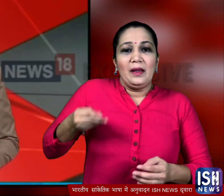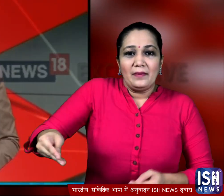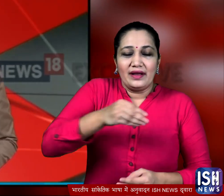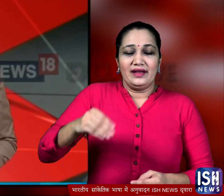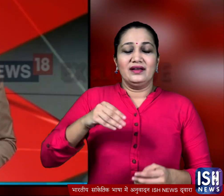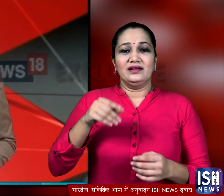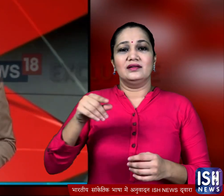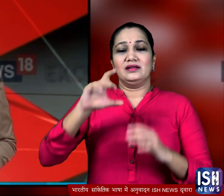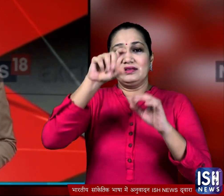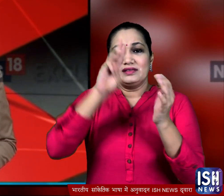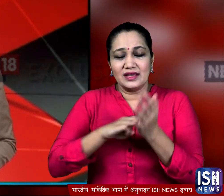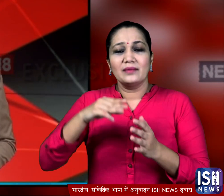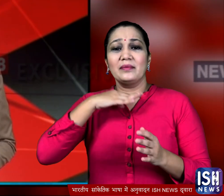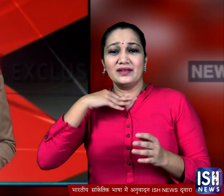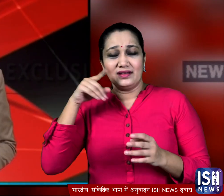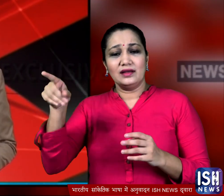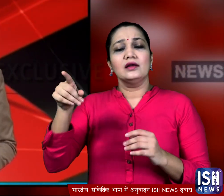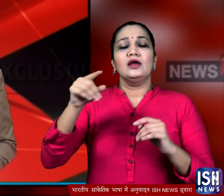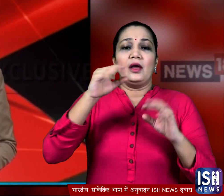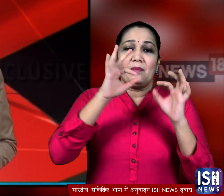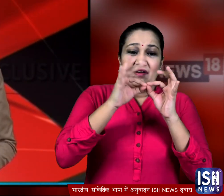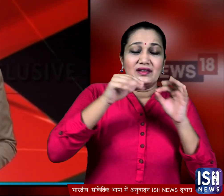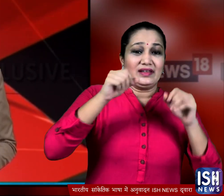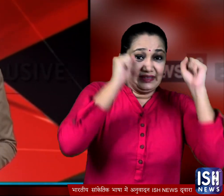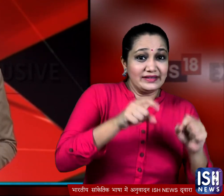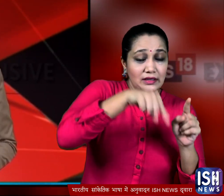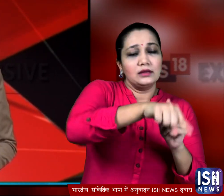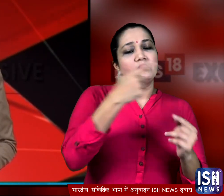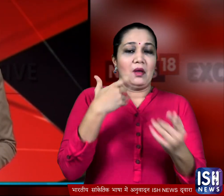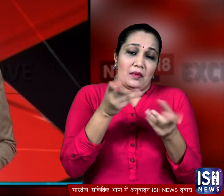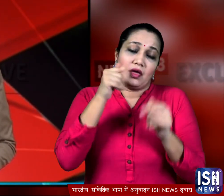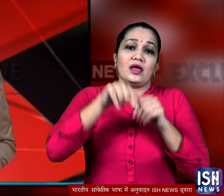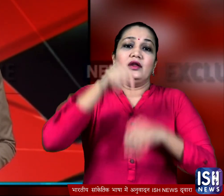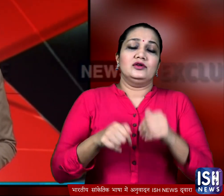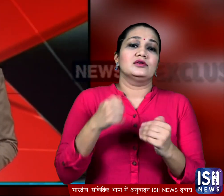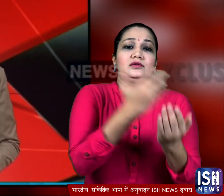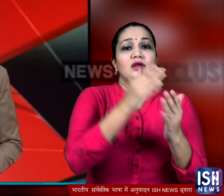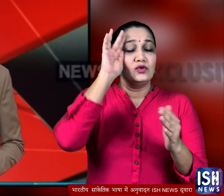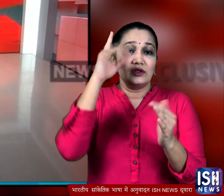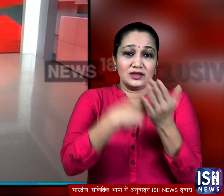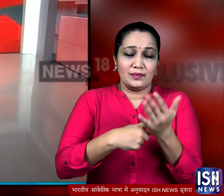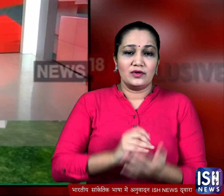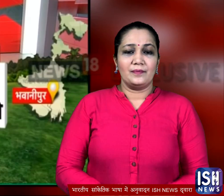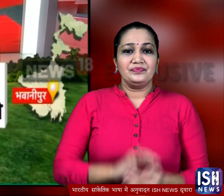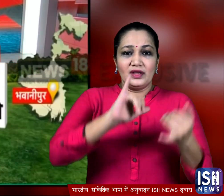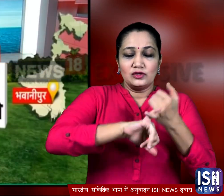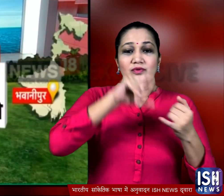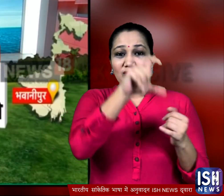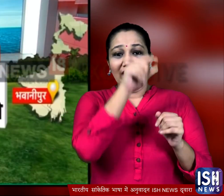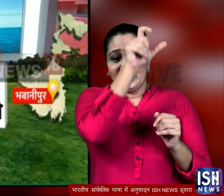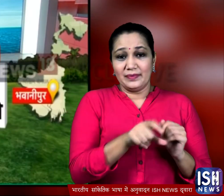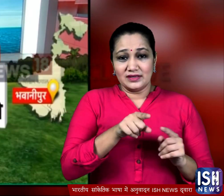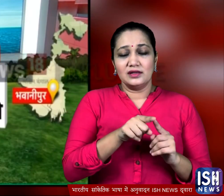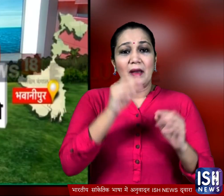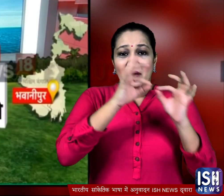बंगाल की मुख्यमंत्री ममता बनर्जी वहां की भवानीपुर सीट से उपचुनाव लड़ सकती हैं। न्यूज़ 18 की आशिका सिंह की रिपोर्ट है कि शोभनदेव चटर्जी